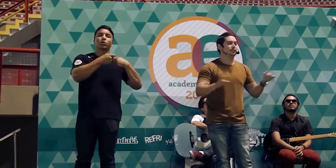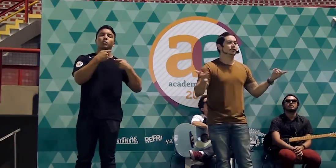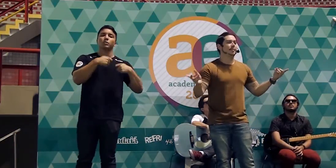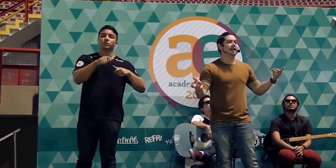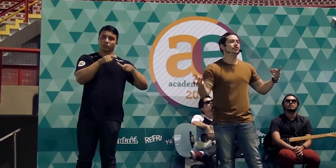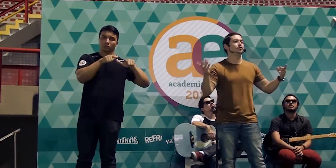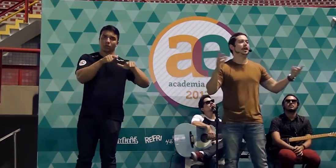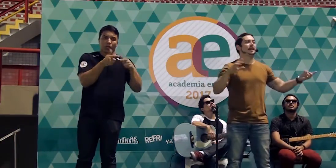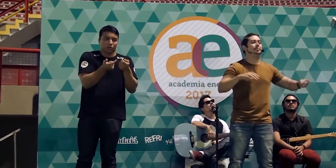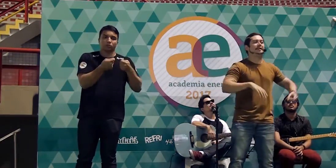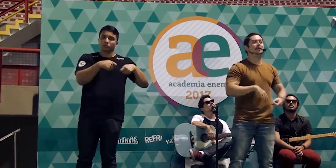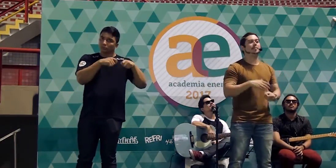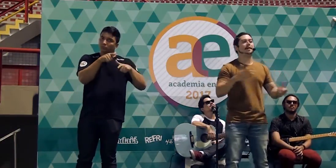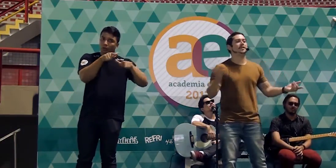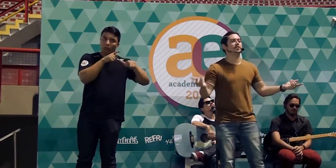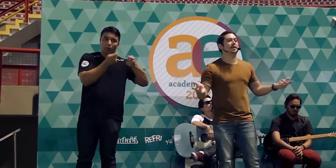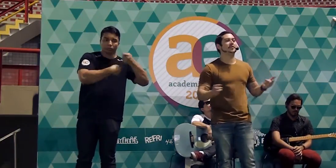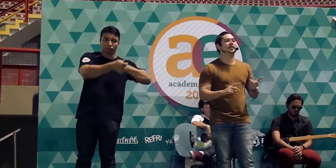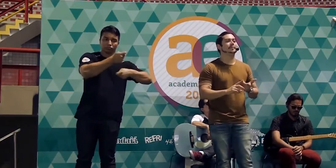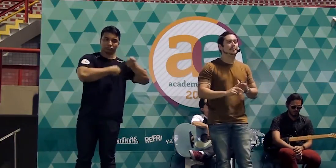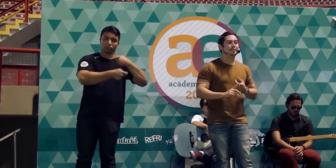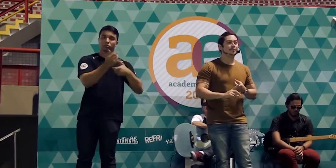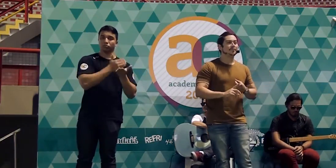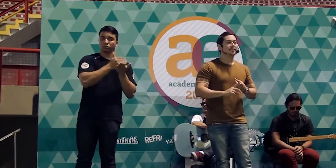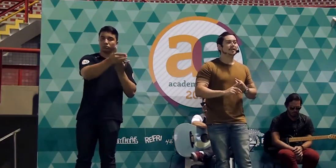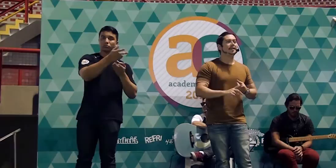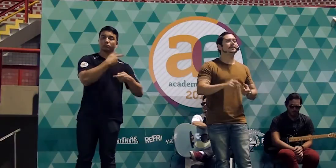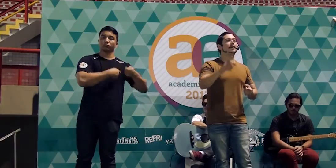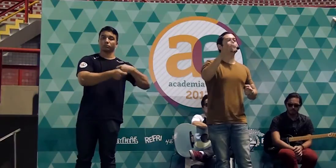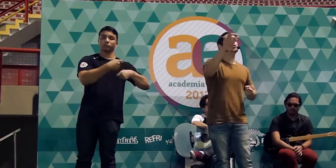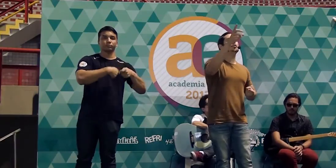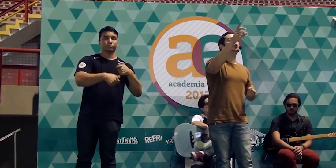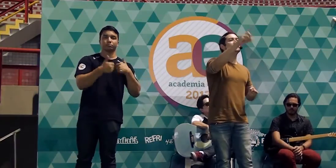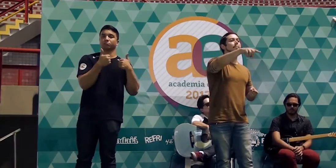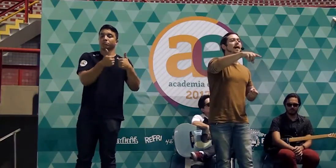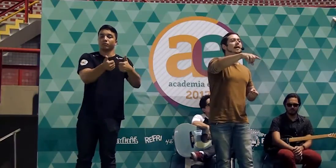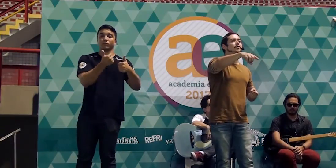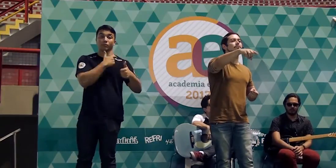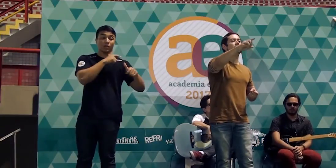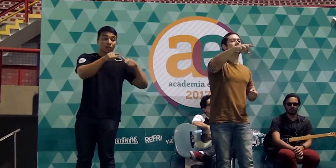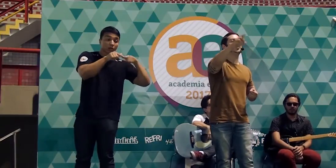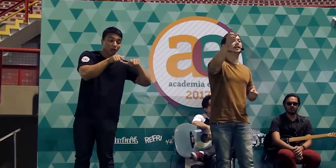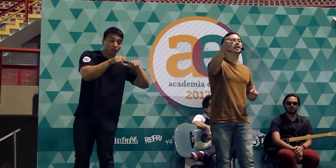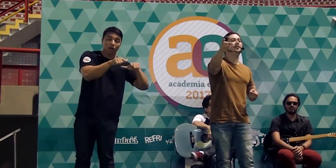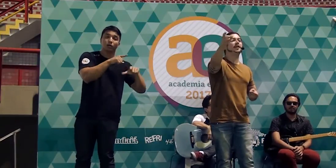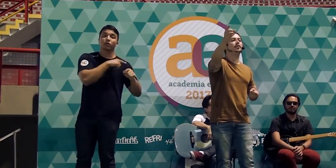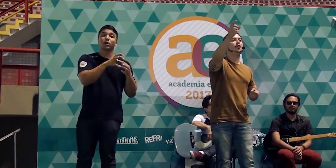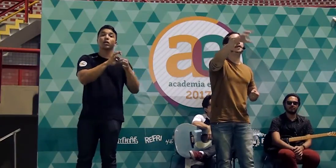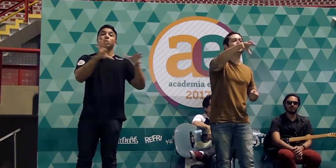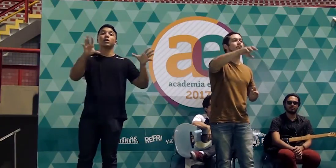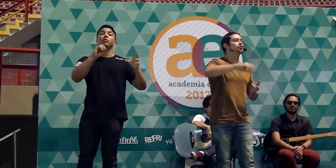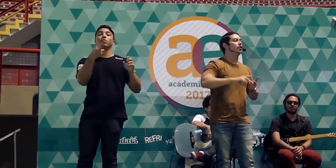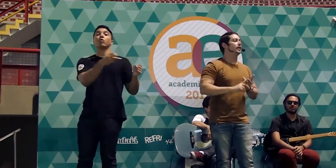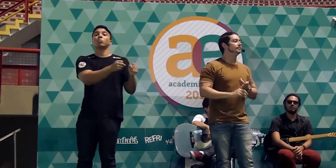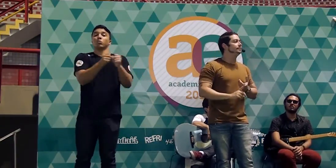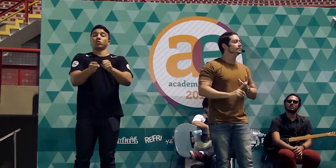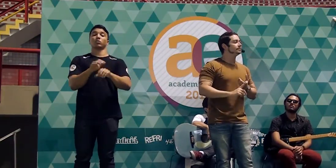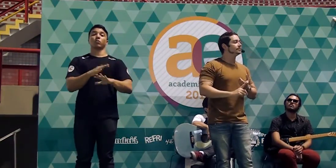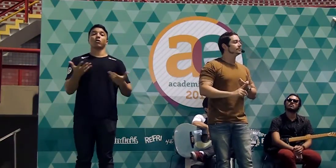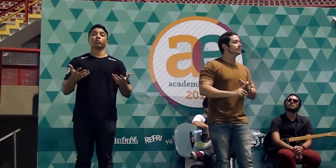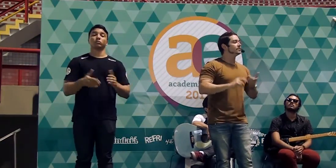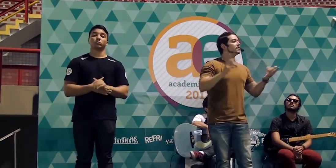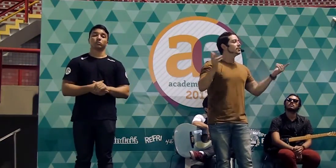Sim, se a gente não trabalhar, a gente não gera capital, como é que a gente vai sobreviver? Então, o trabalho te deixa livre ou ele te